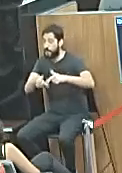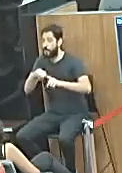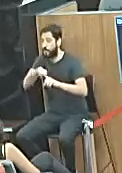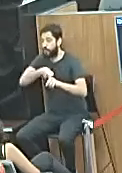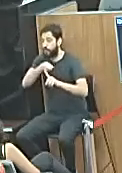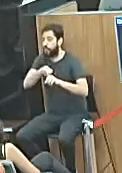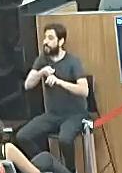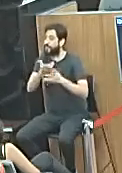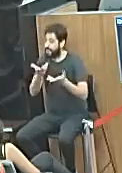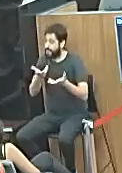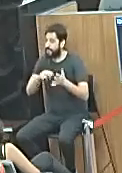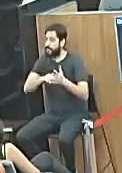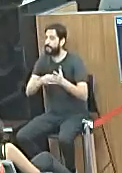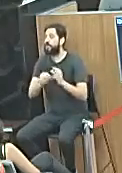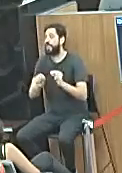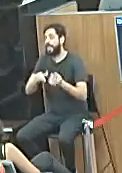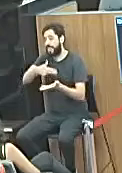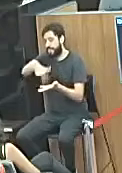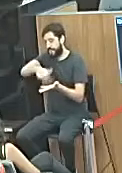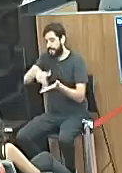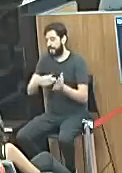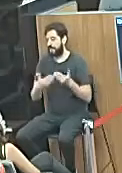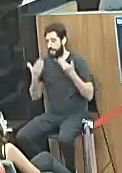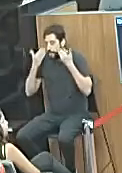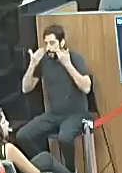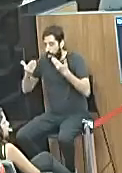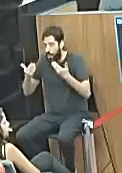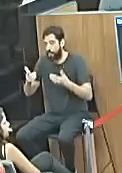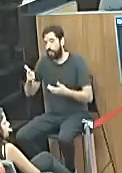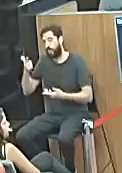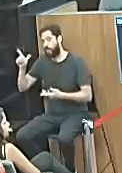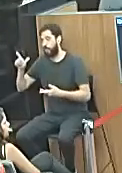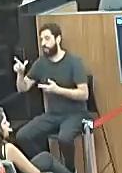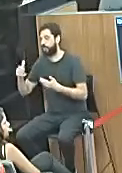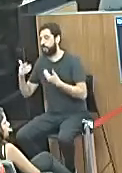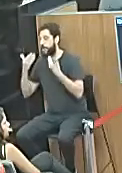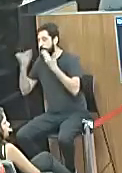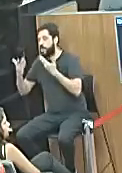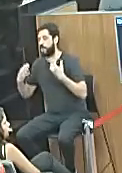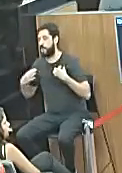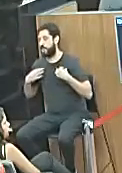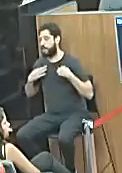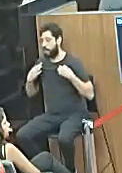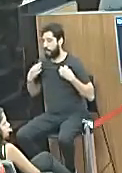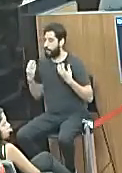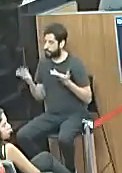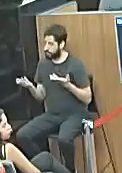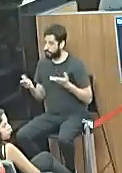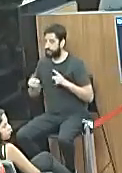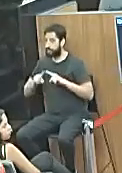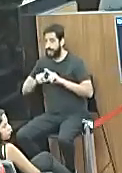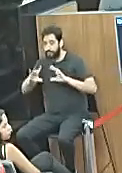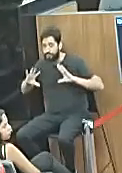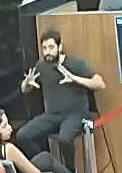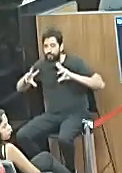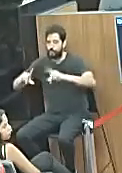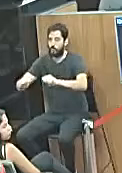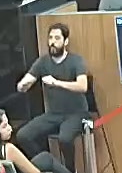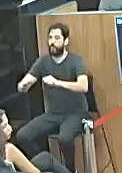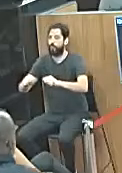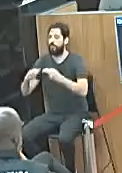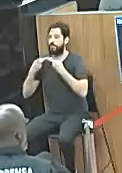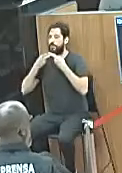através da dança alguns através da roupas mas todos fizeram questão de